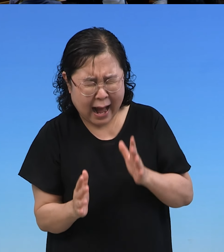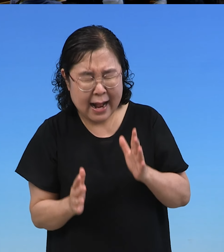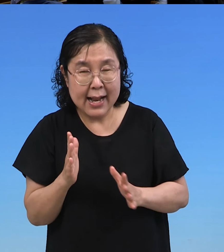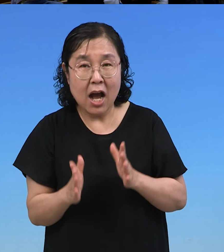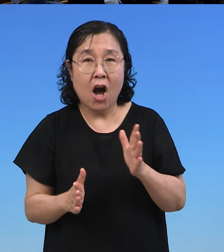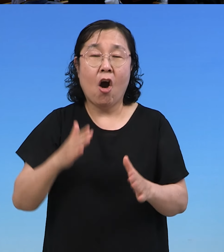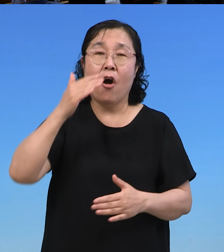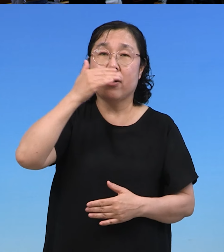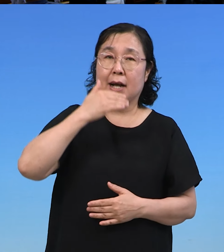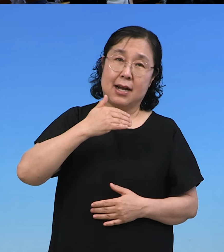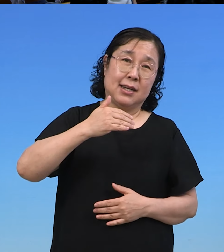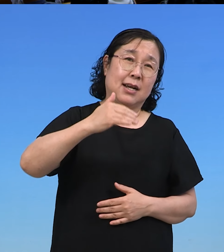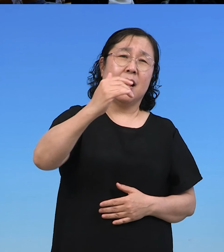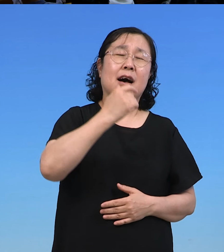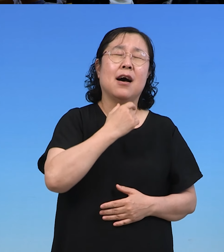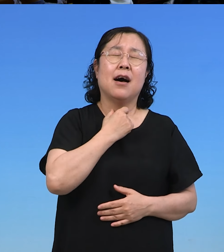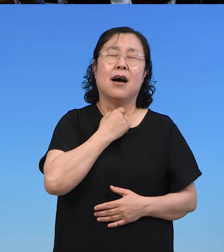달려가리라.